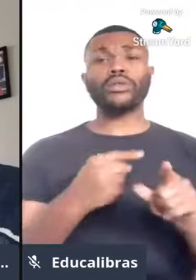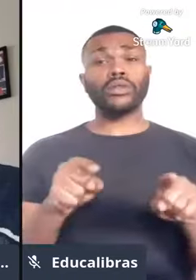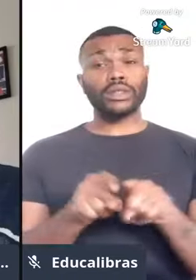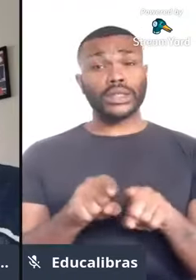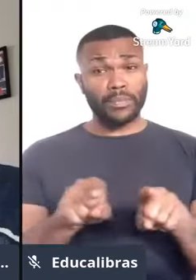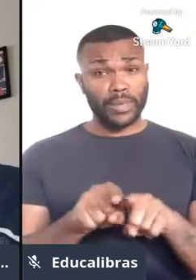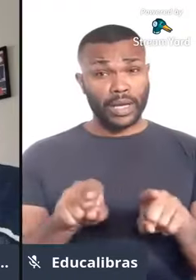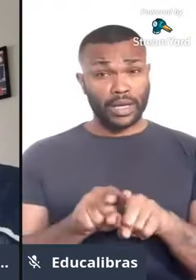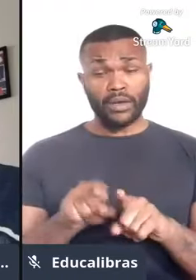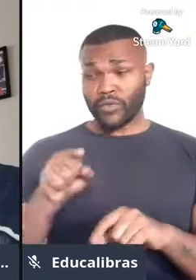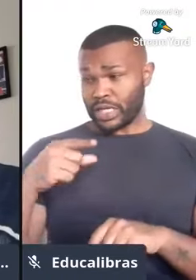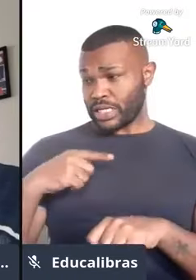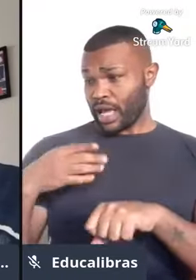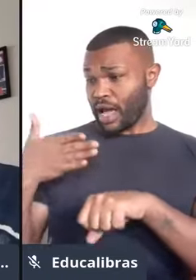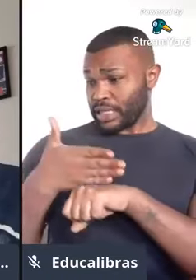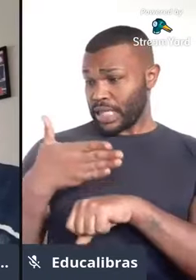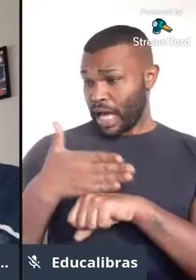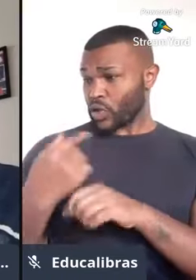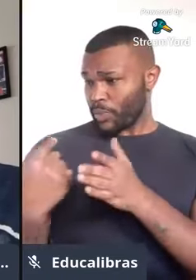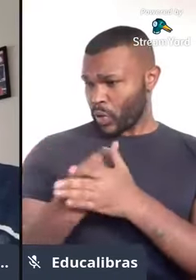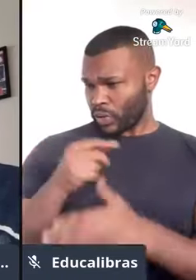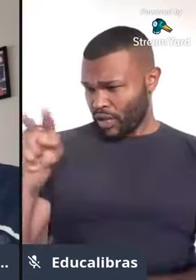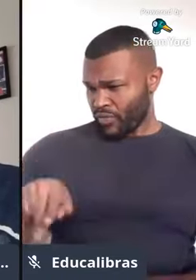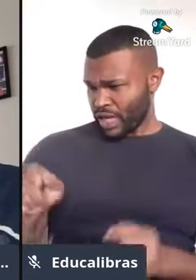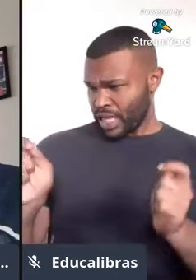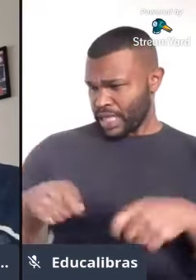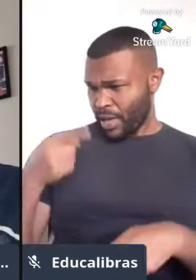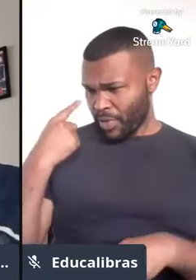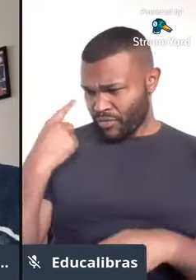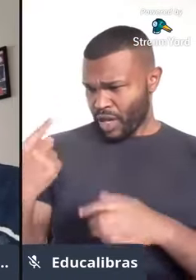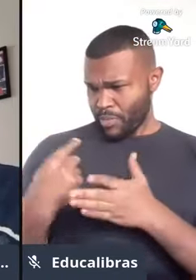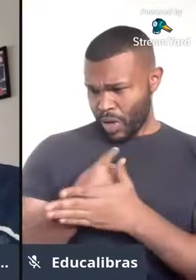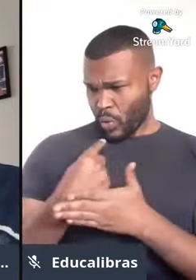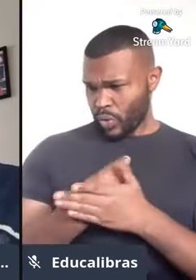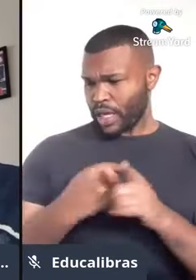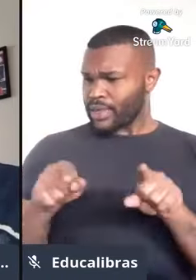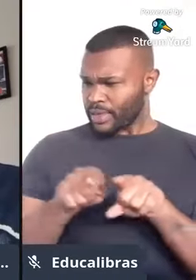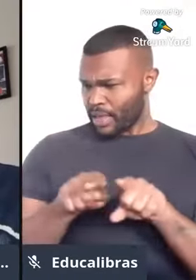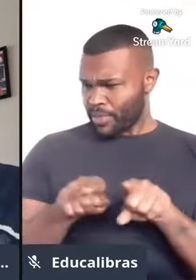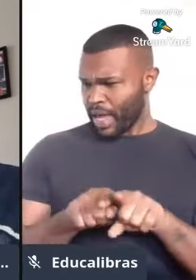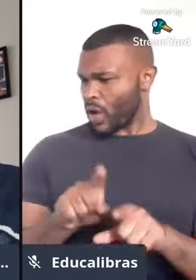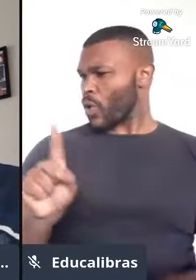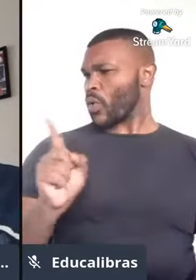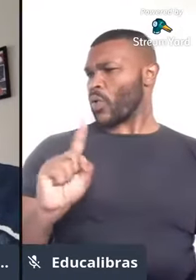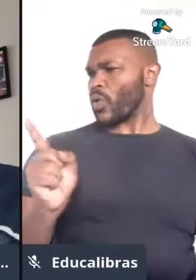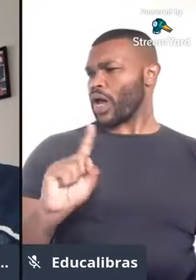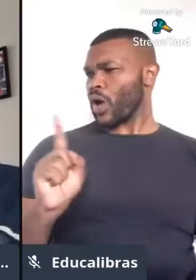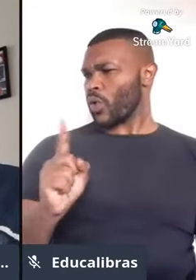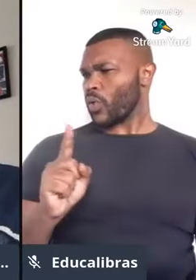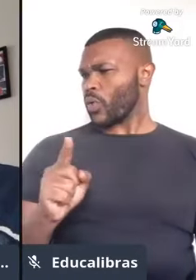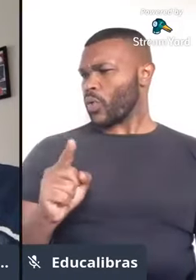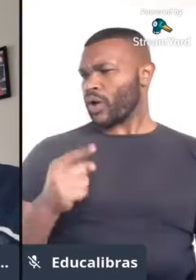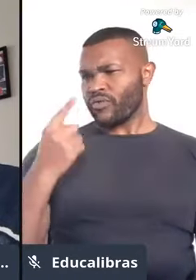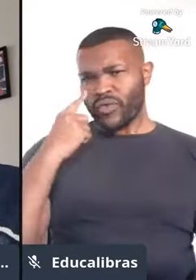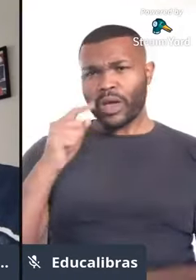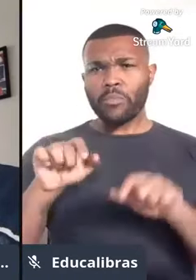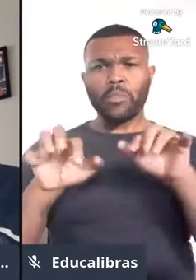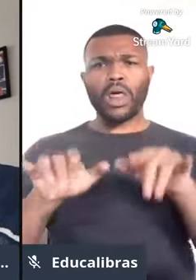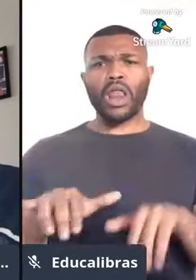acesso às perguntas aí também? Está tendo acesso Está tendo acesso aí as perguntas escritas eu não estou vendo,